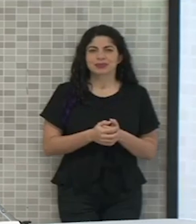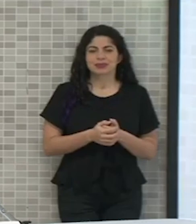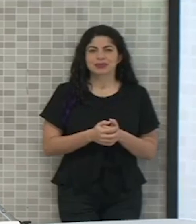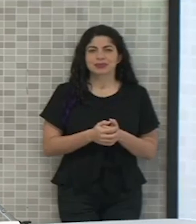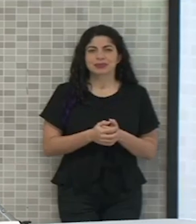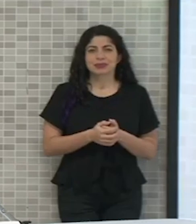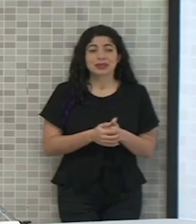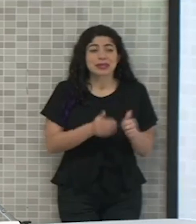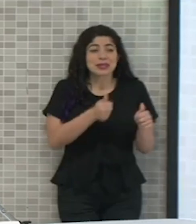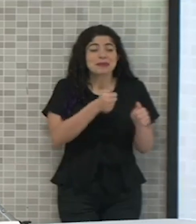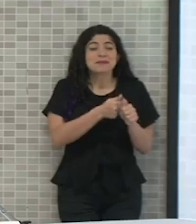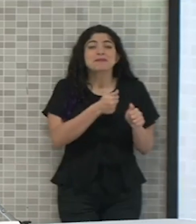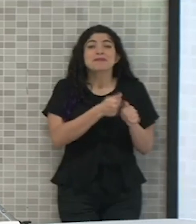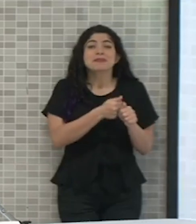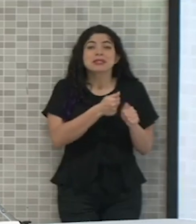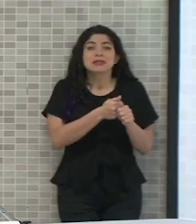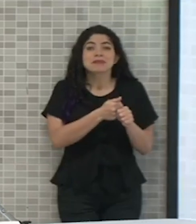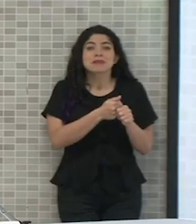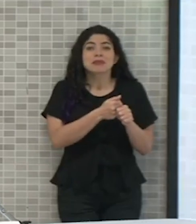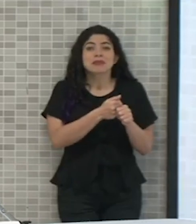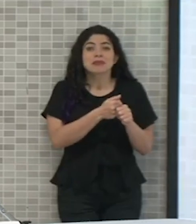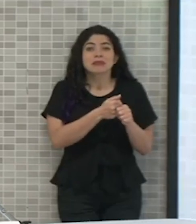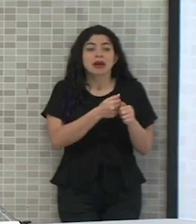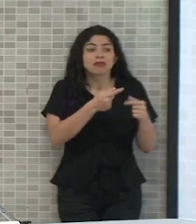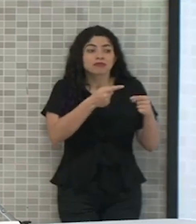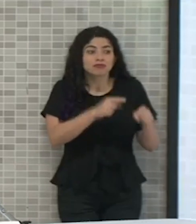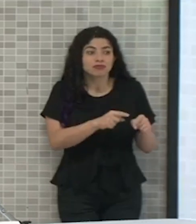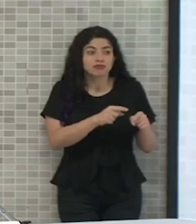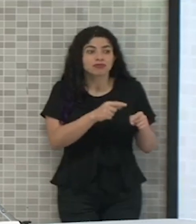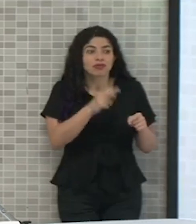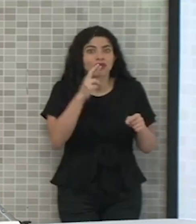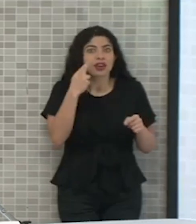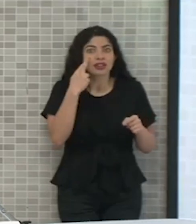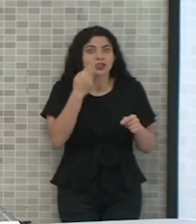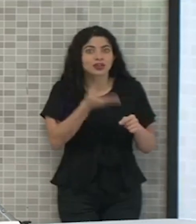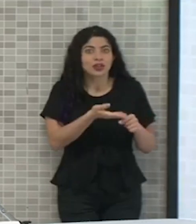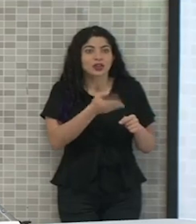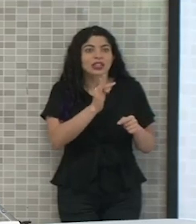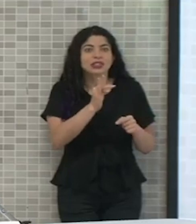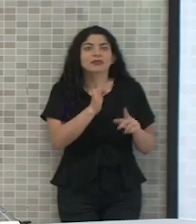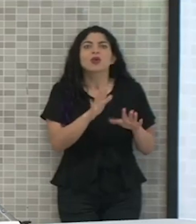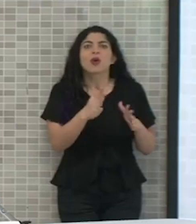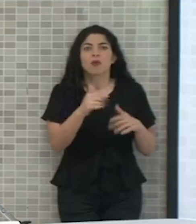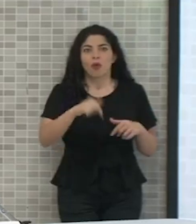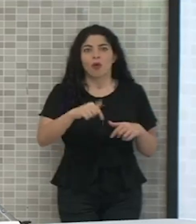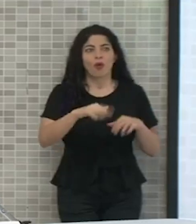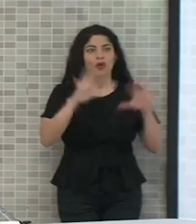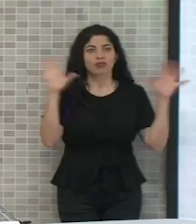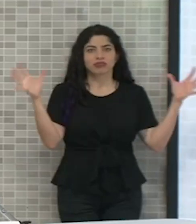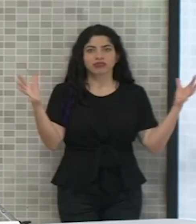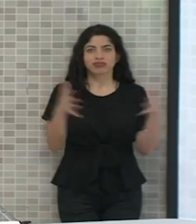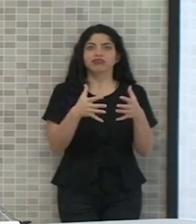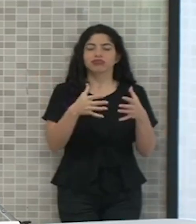el mismísimo hecho que estemos reunidos hoy aquí.